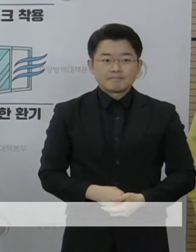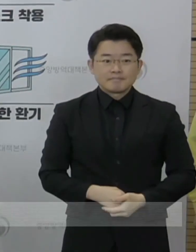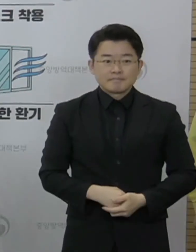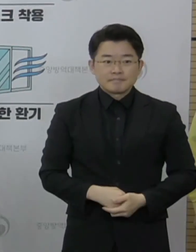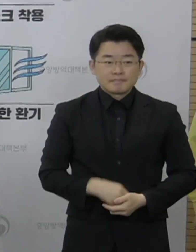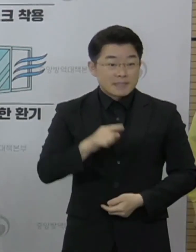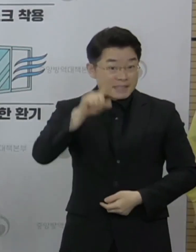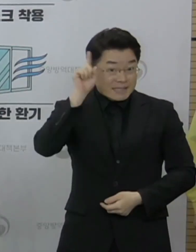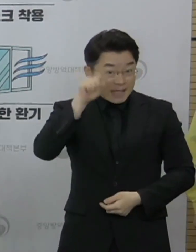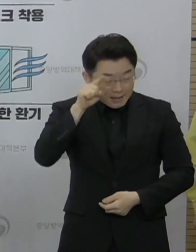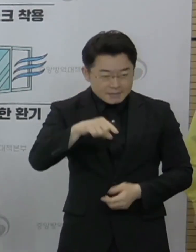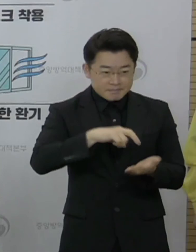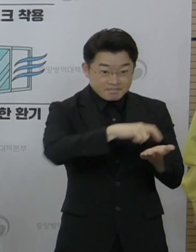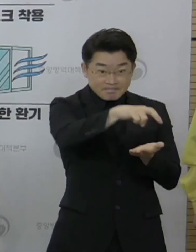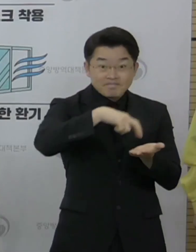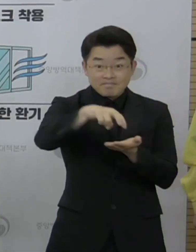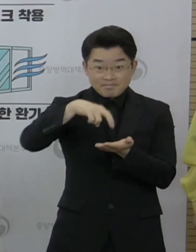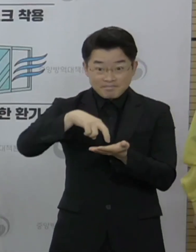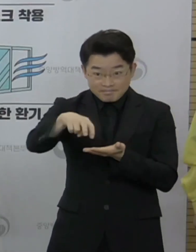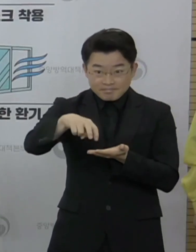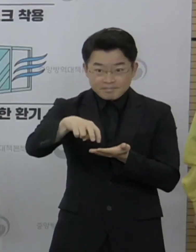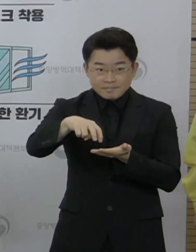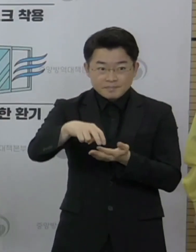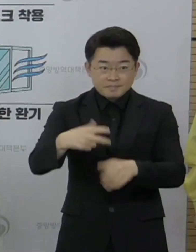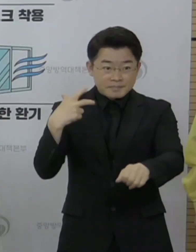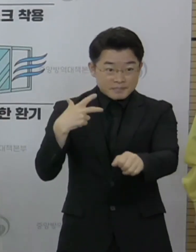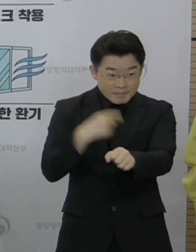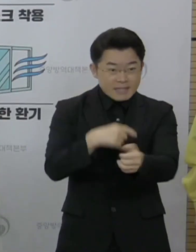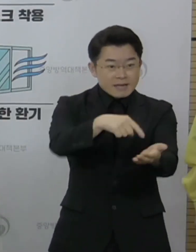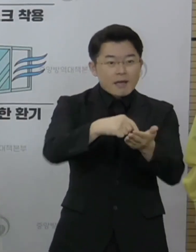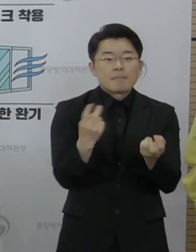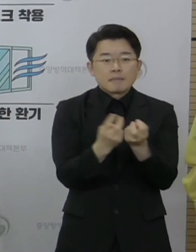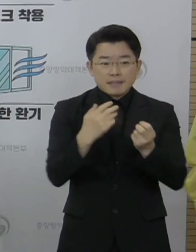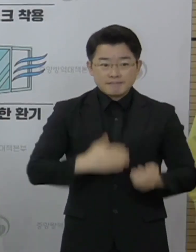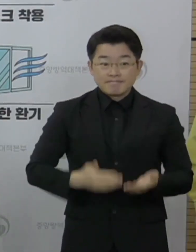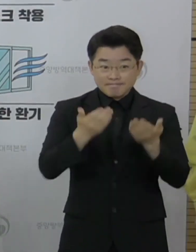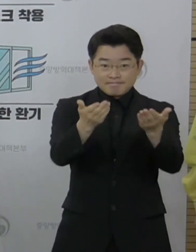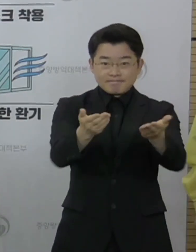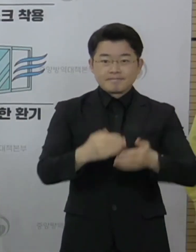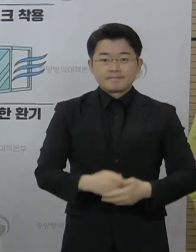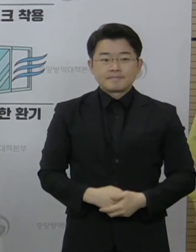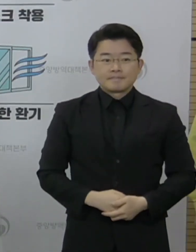는 내일까지 개별 문자로 계약 방법을 안내해드릴 예정입니다